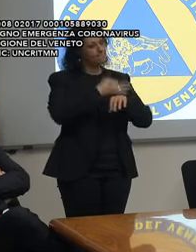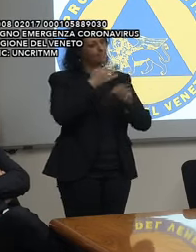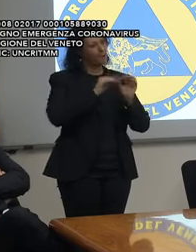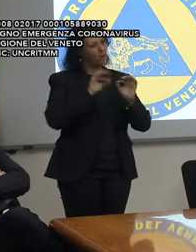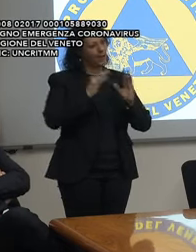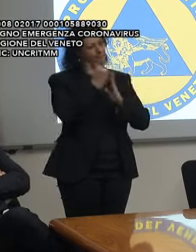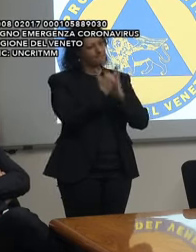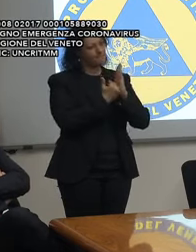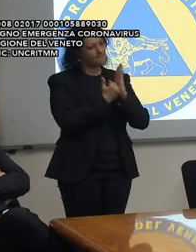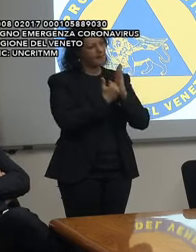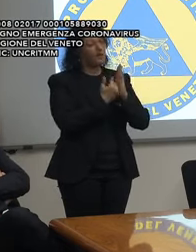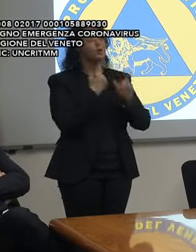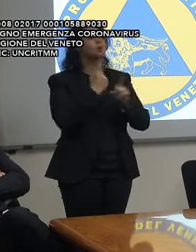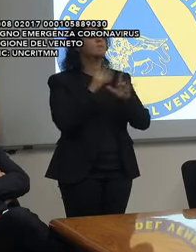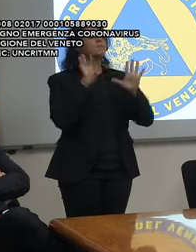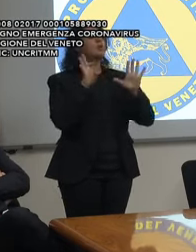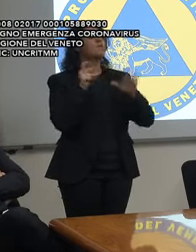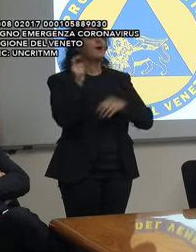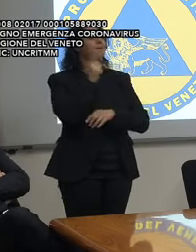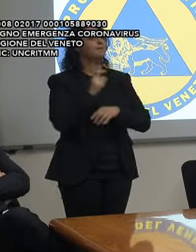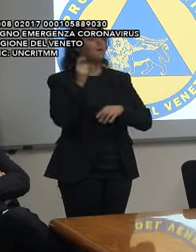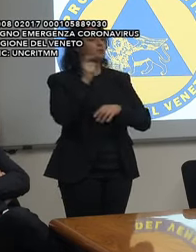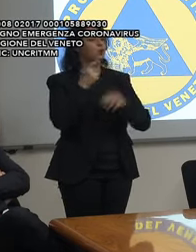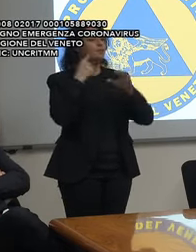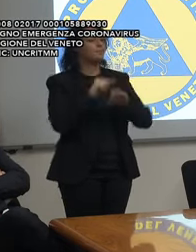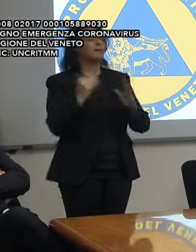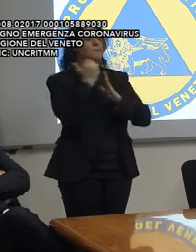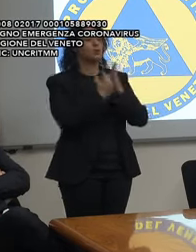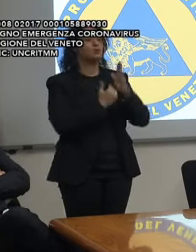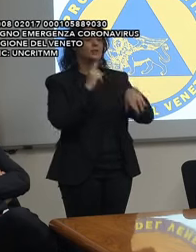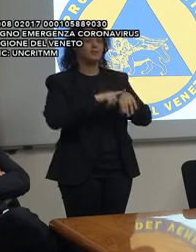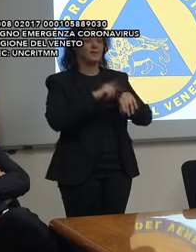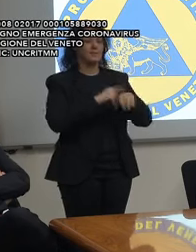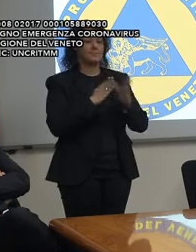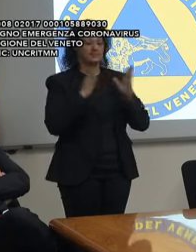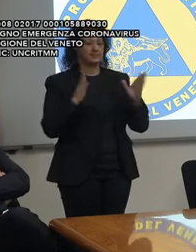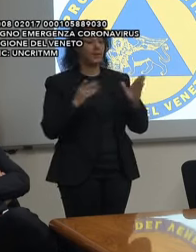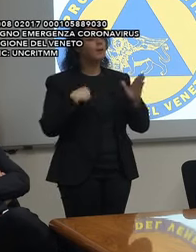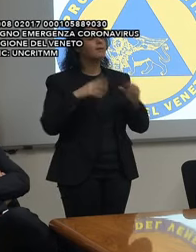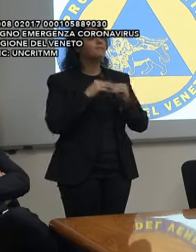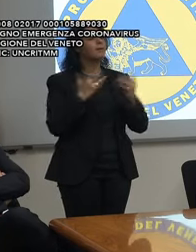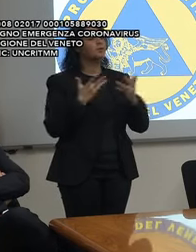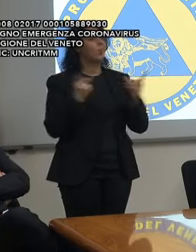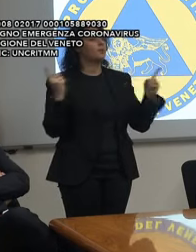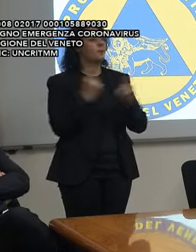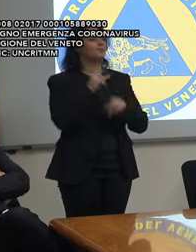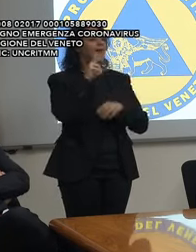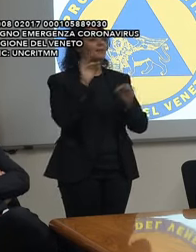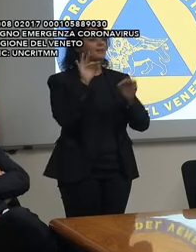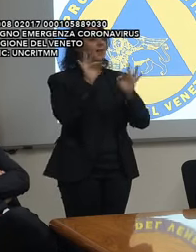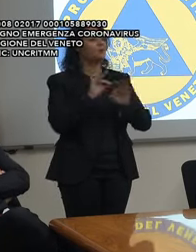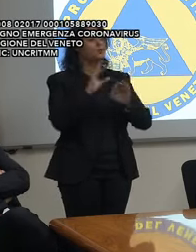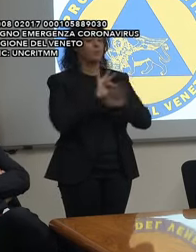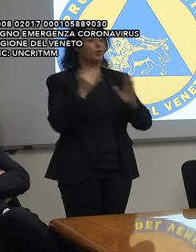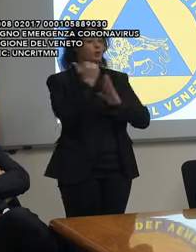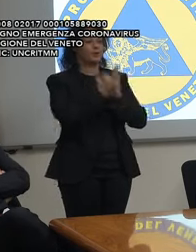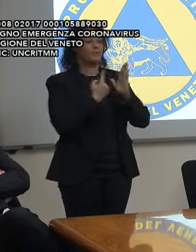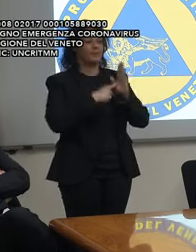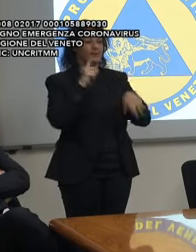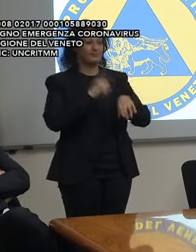messo 30 giorni. In 30 giorni ci siamo stati. Vi ricordo che questa giornata nel